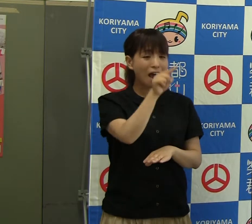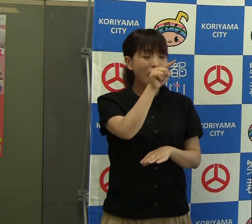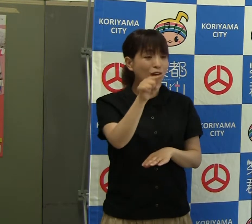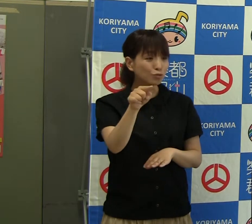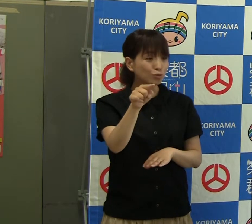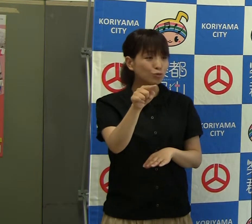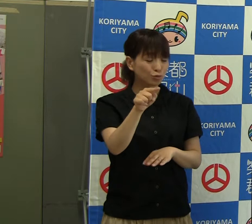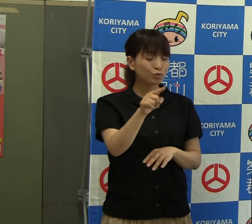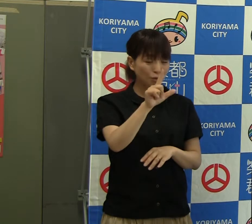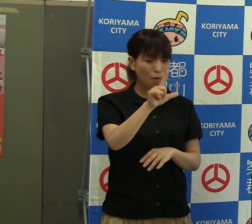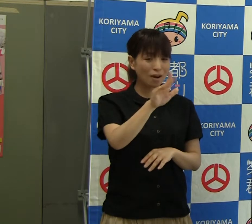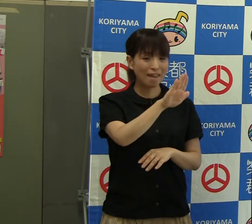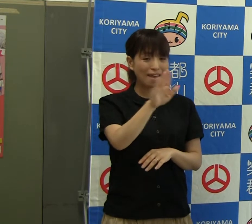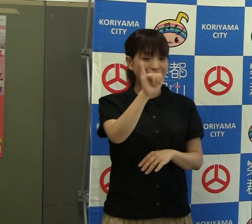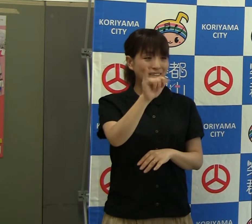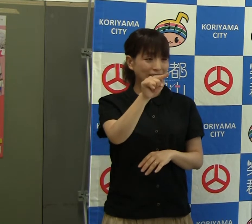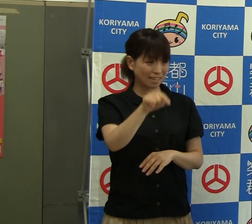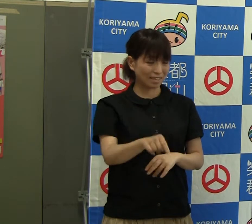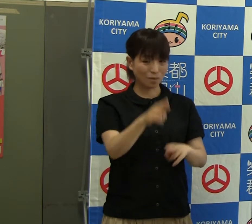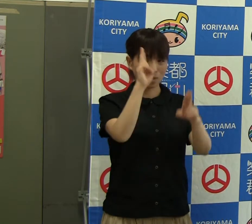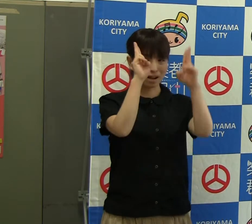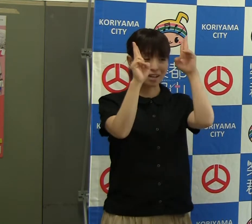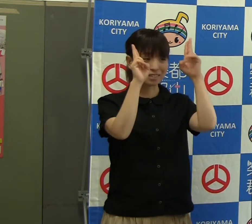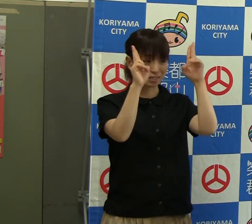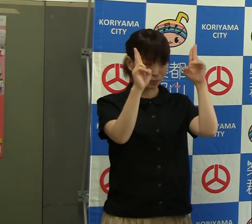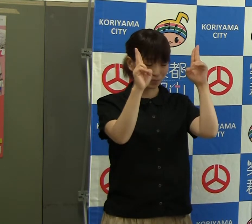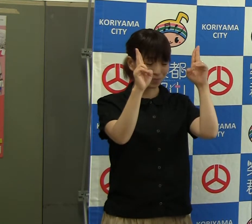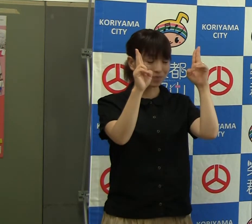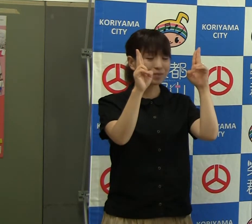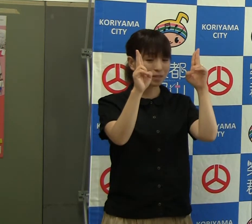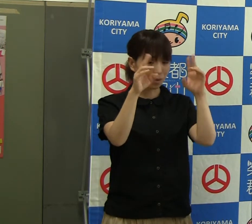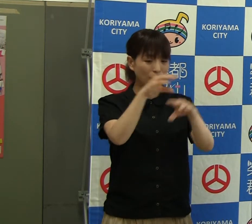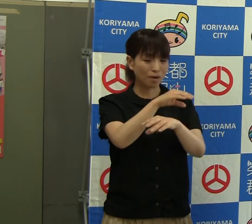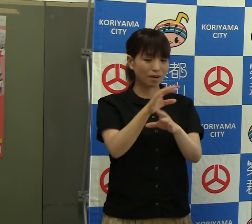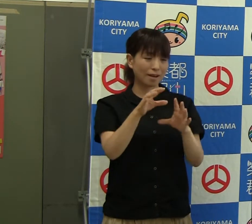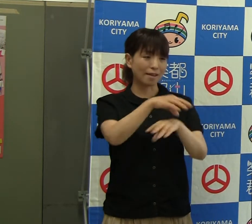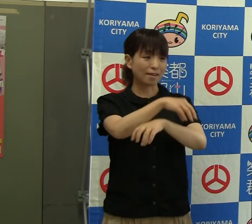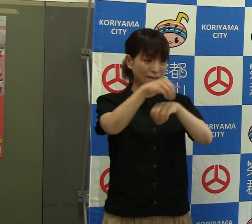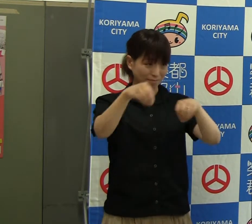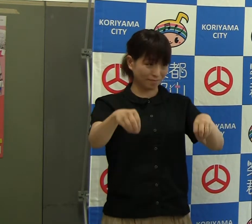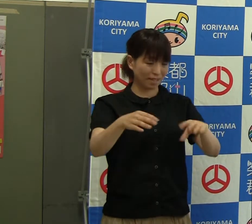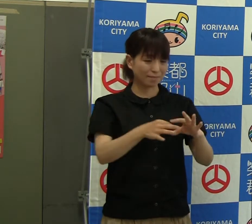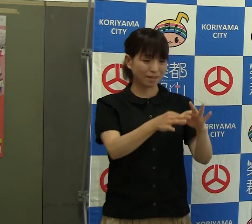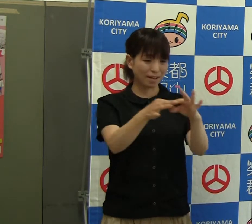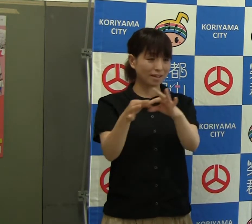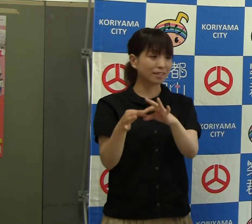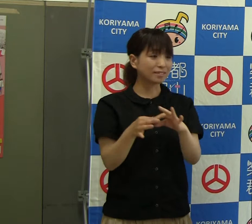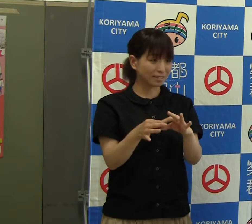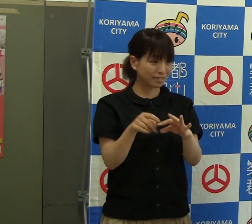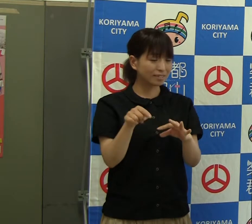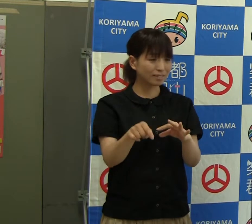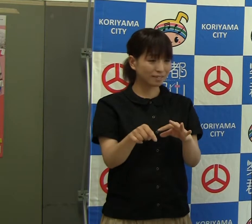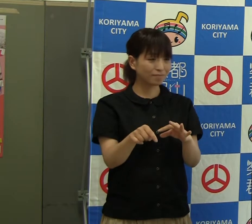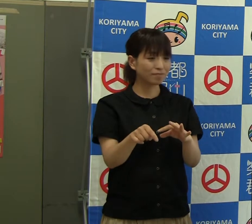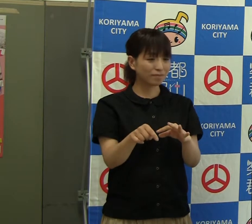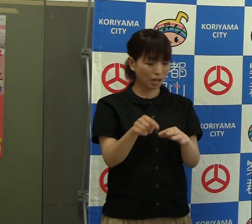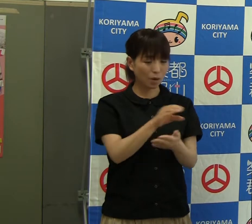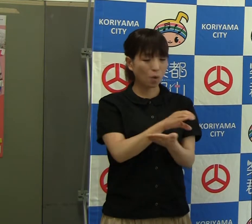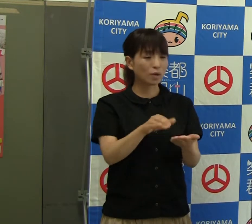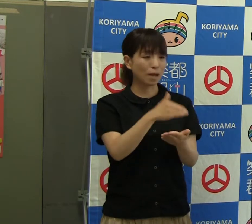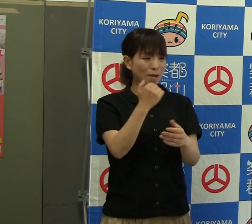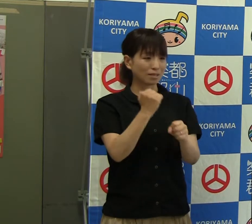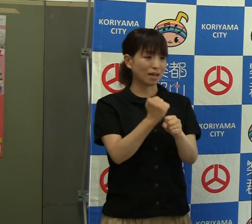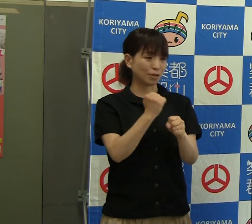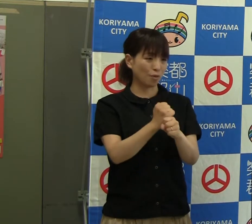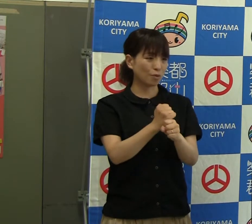Ready 準備 OK という意味でしょうか、 Ready4 株式会社と連携いたしまして、郡山産業クラウドファンディングを